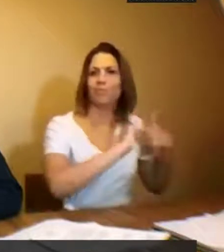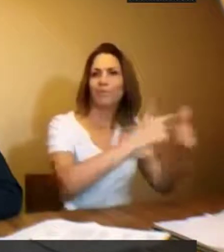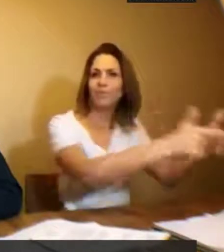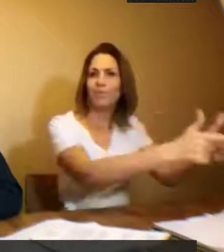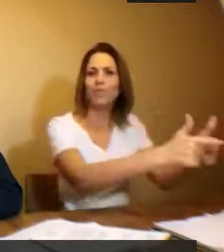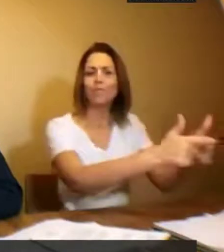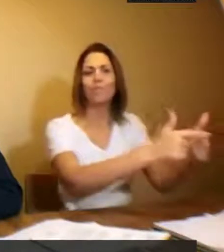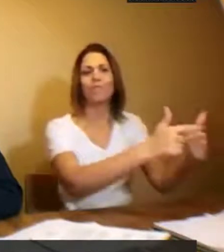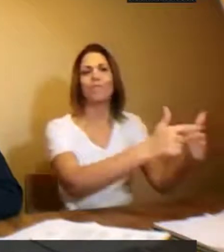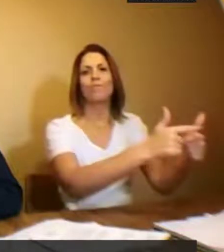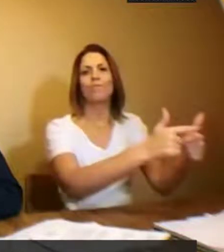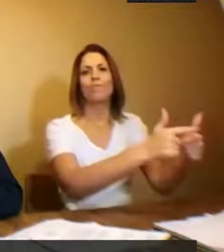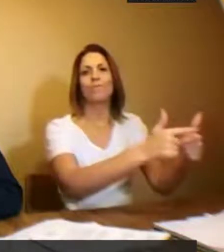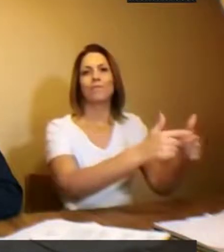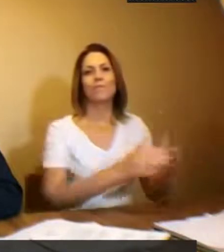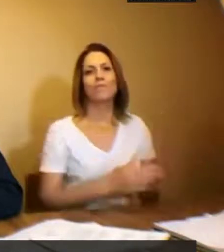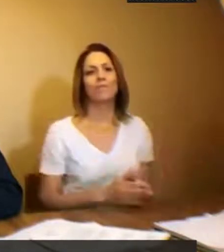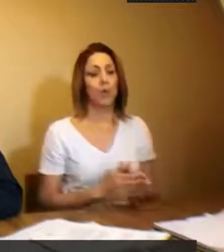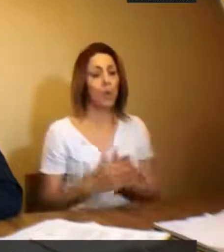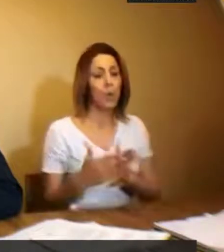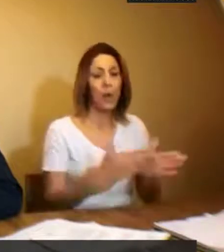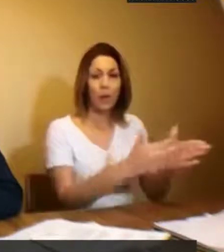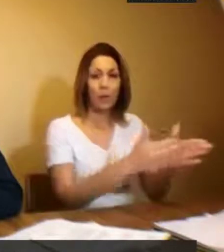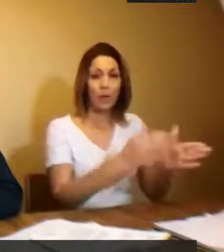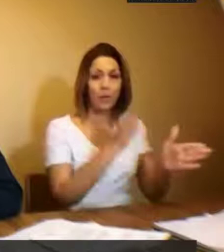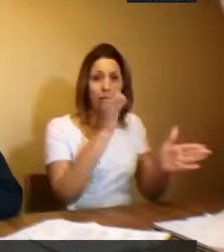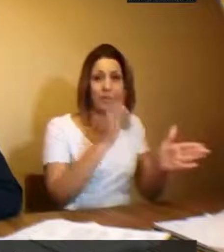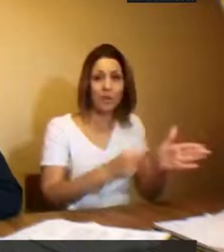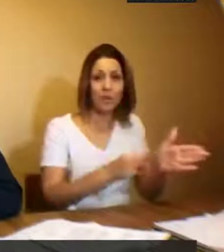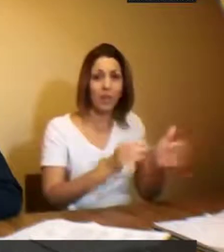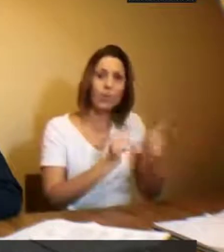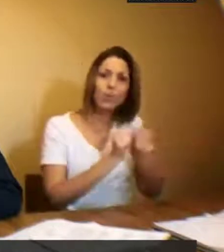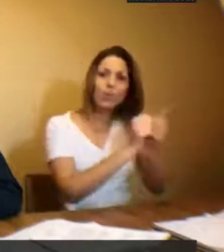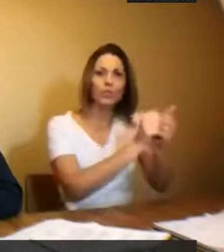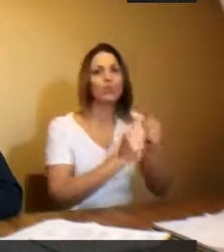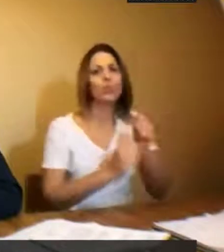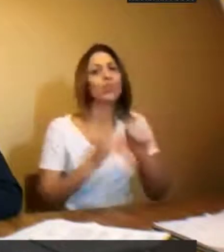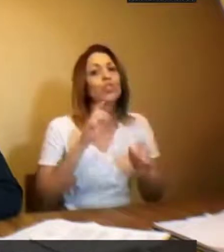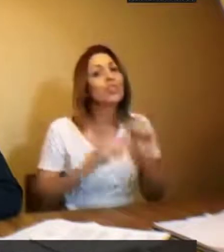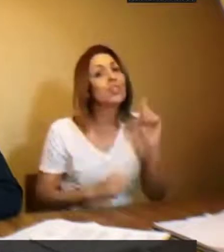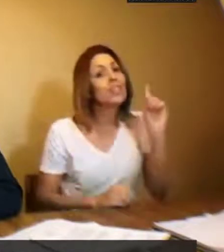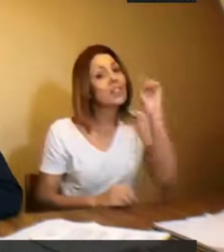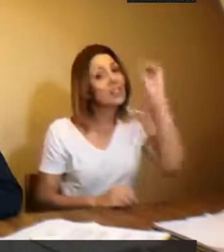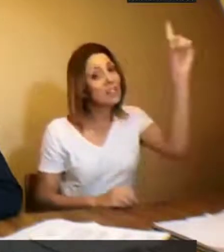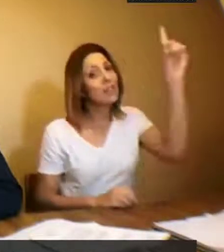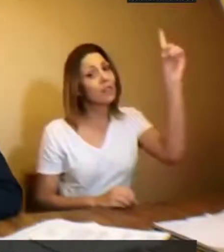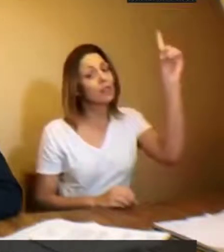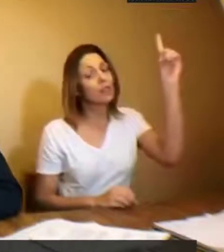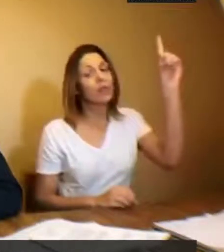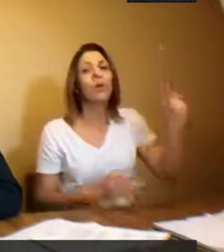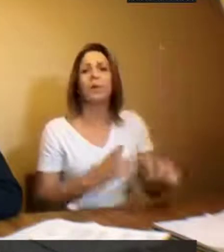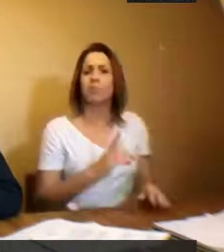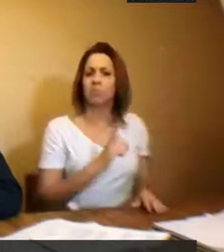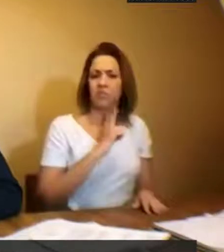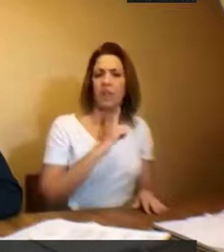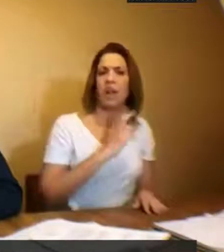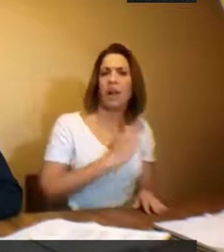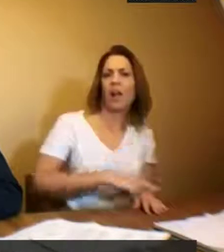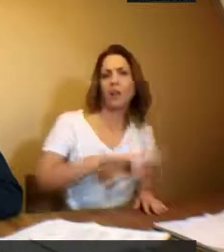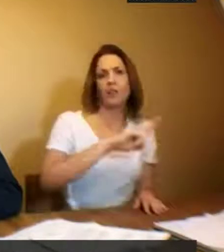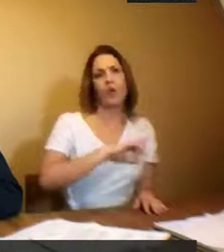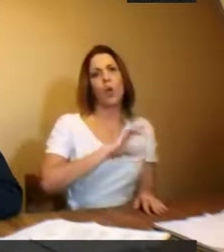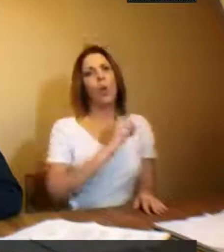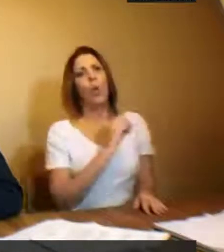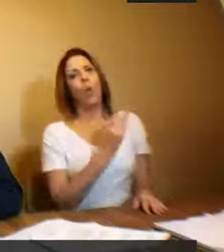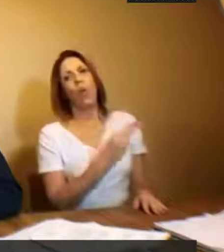o de estar ao lado de Deus, ao lado daqueles que têm religião e dos que não têm religião também, mas